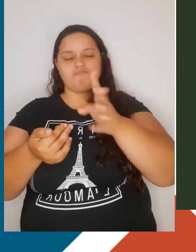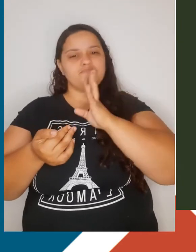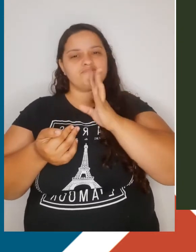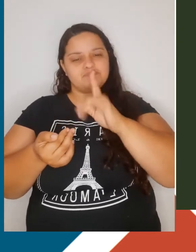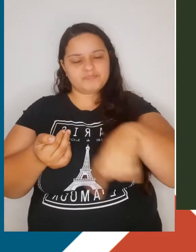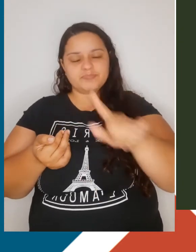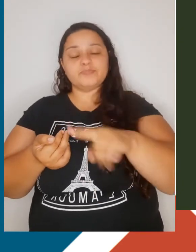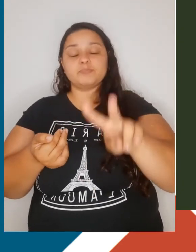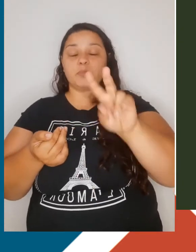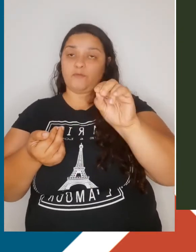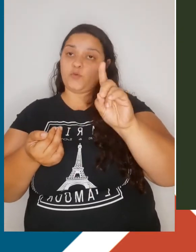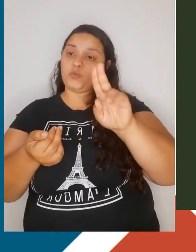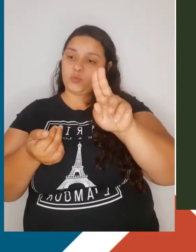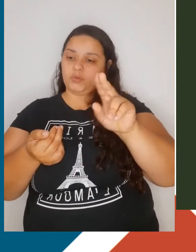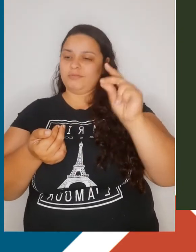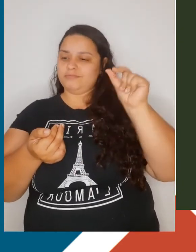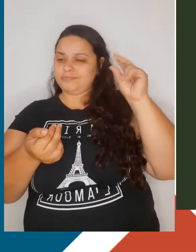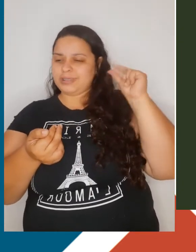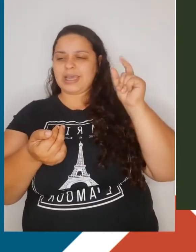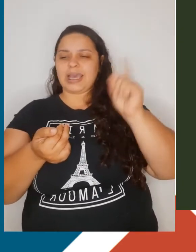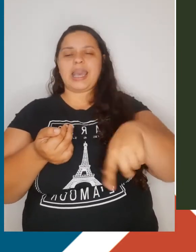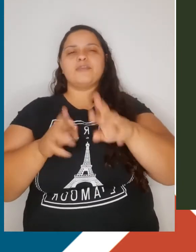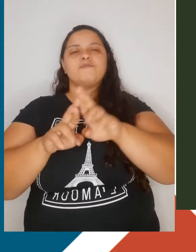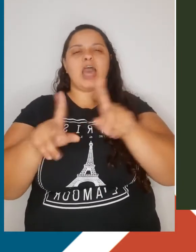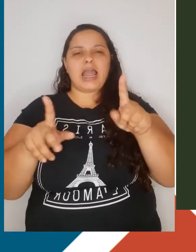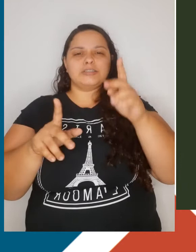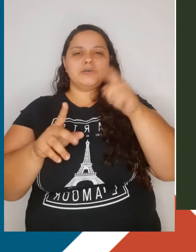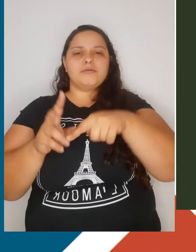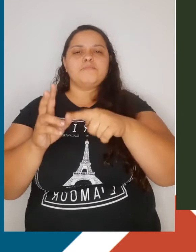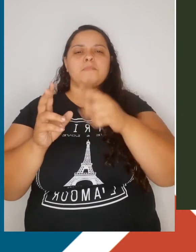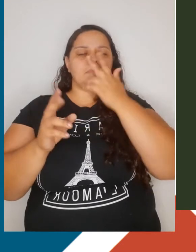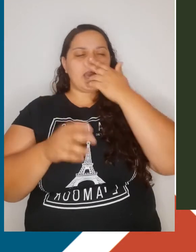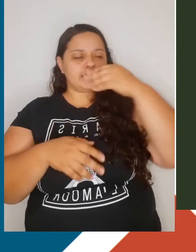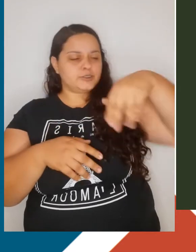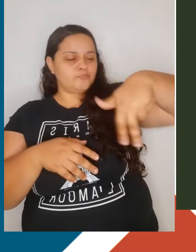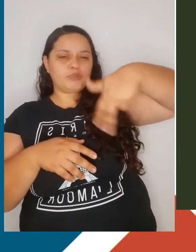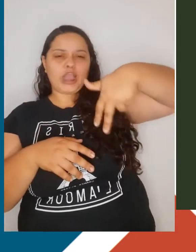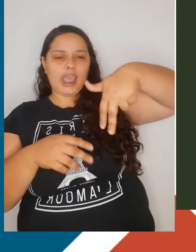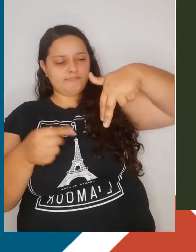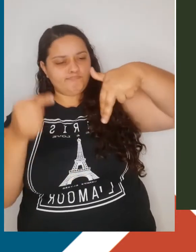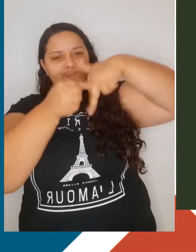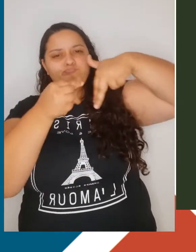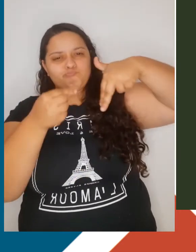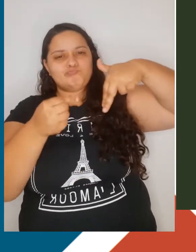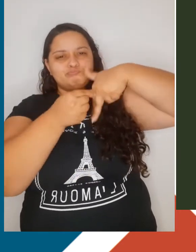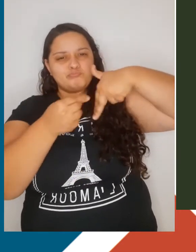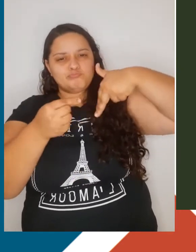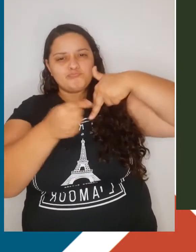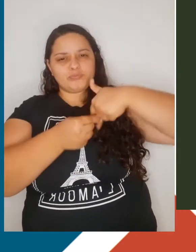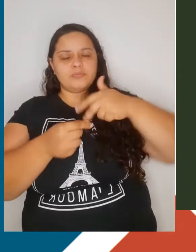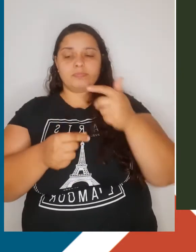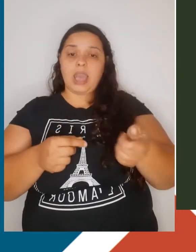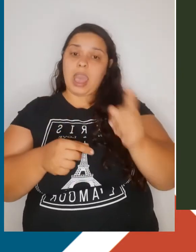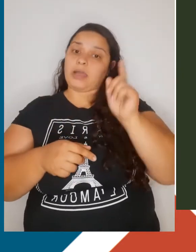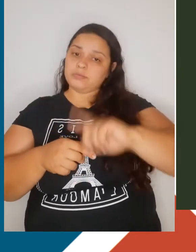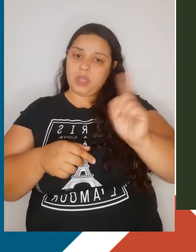vodu, não é? Pois bem, o vodu, muito longe de ser aquela prática de espetar bonequinhos como aparece nos filmes de vez em